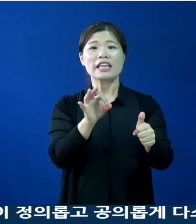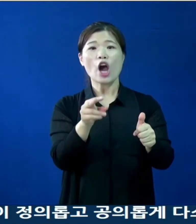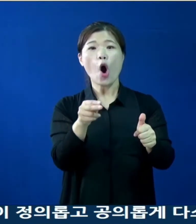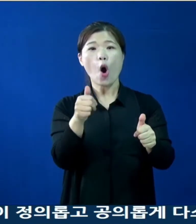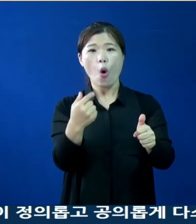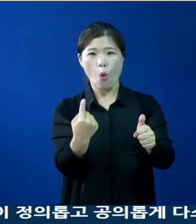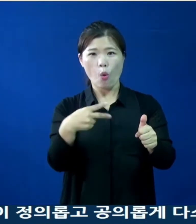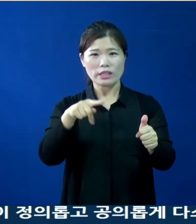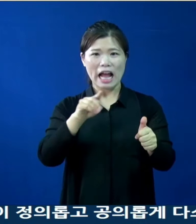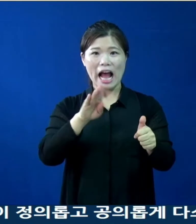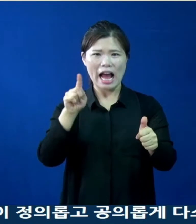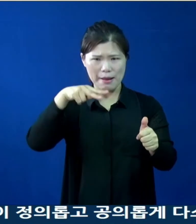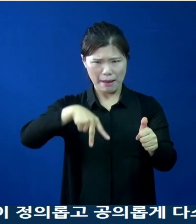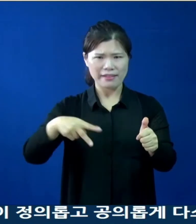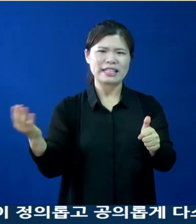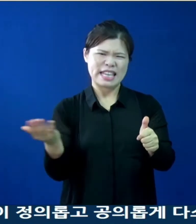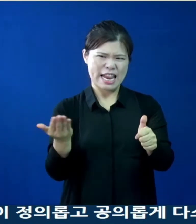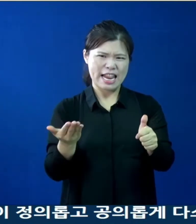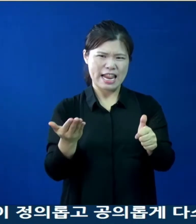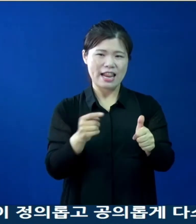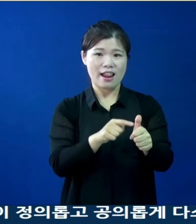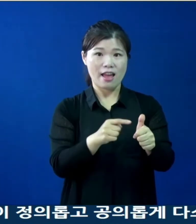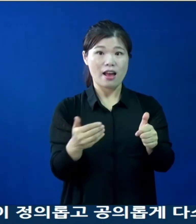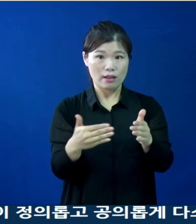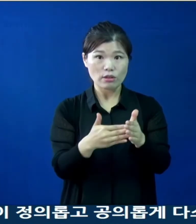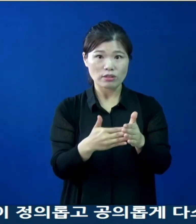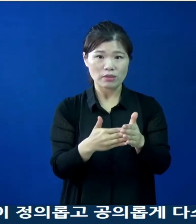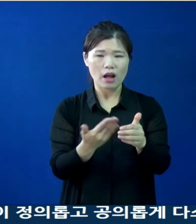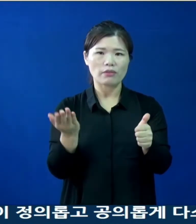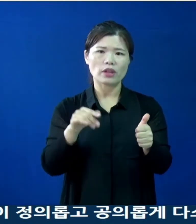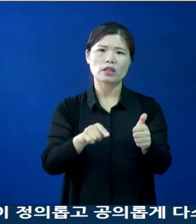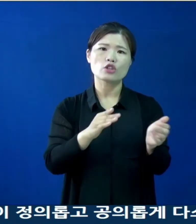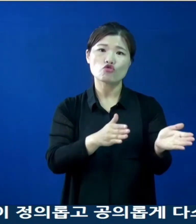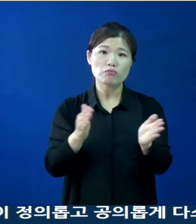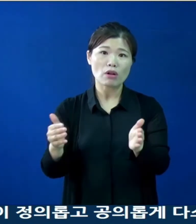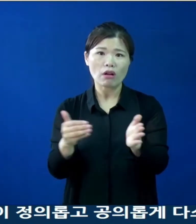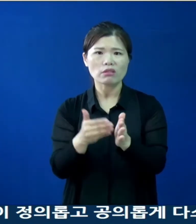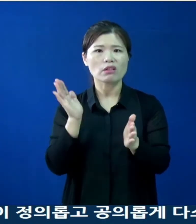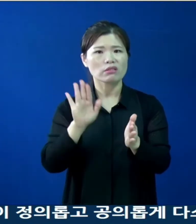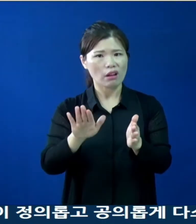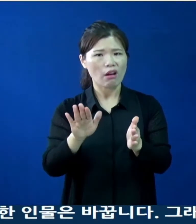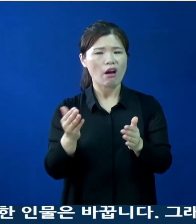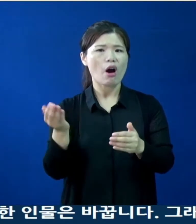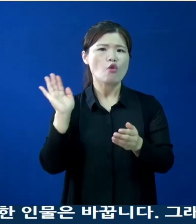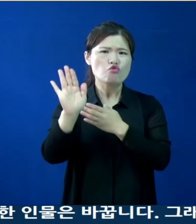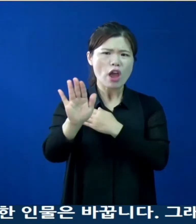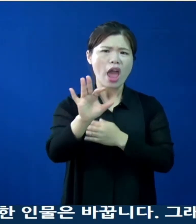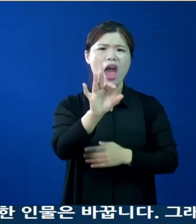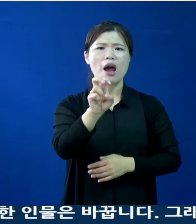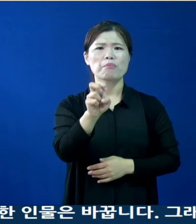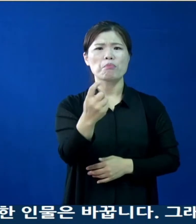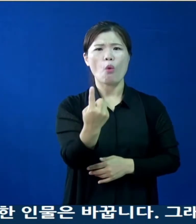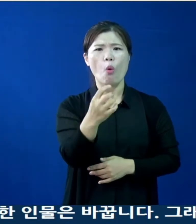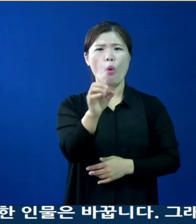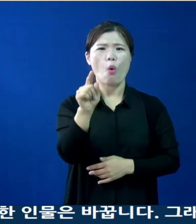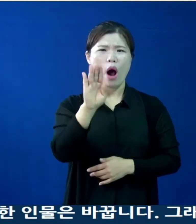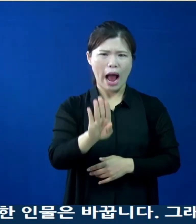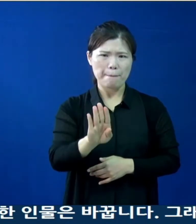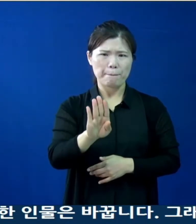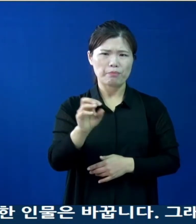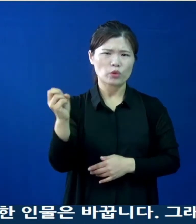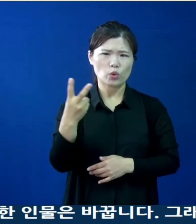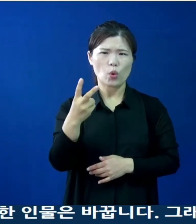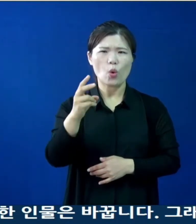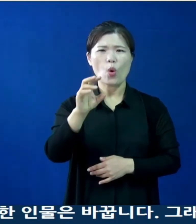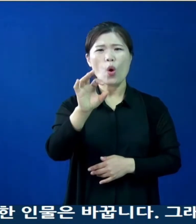일이었습니다. 이런 준비를 했는데도 얼마 후에 모압과 암몬이 여호사밧을 치러